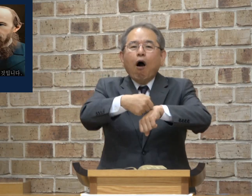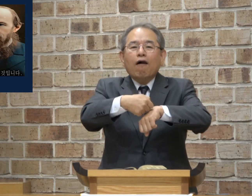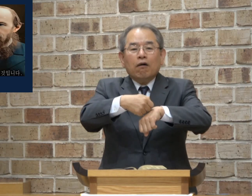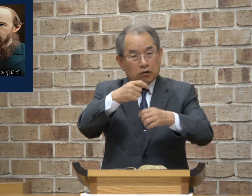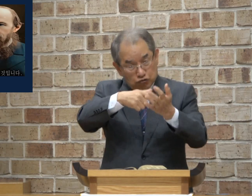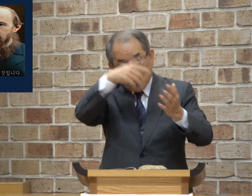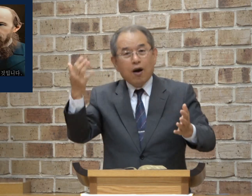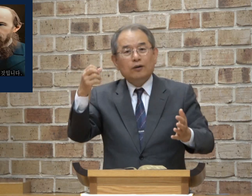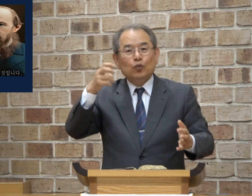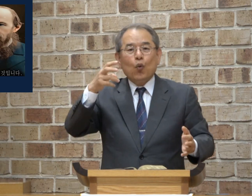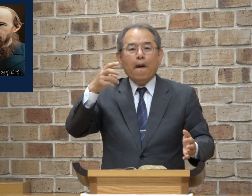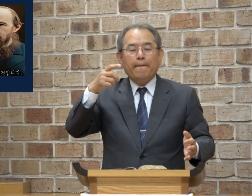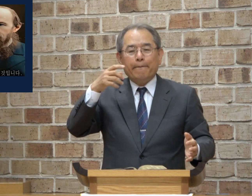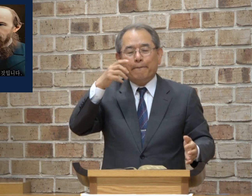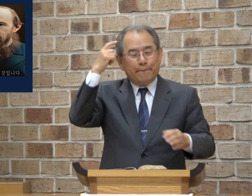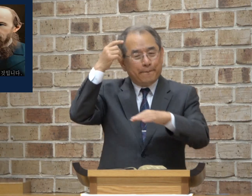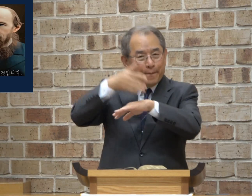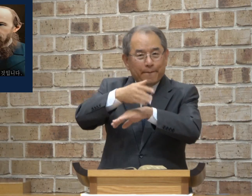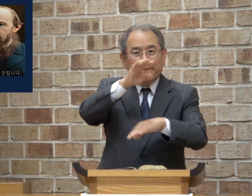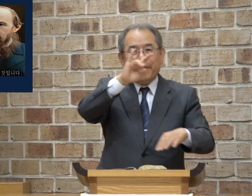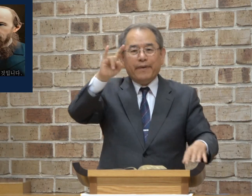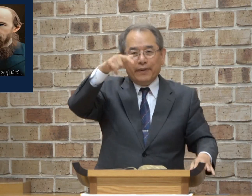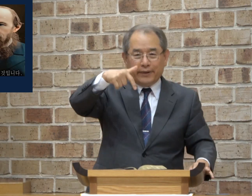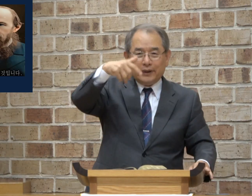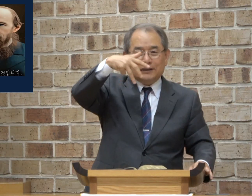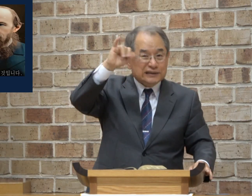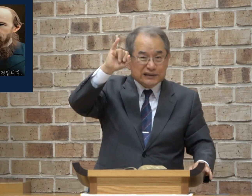죄와 벌을 쓴 유명한 작가이죠.